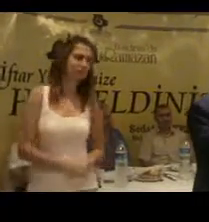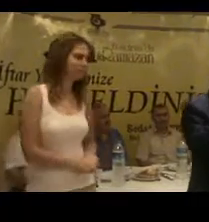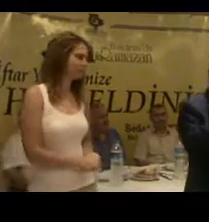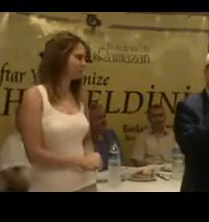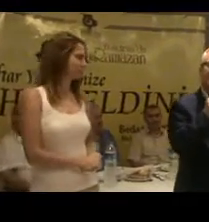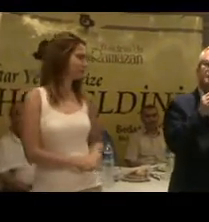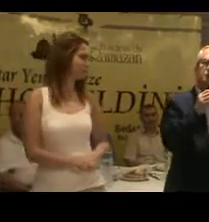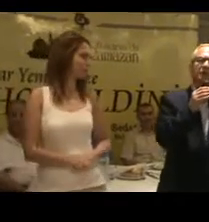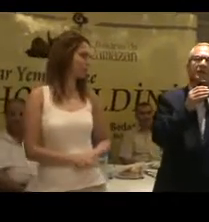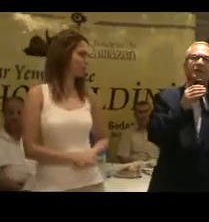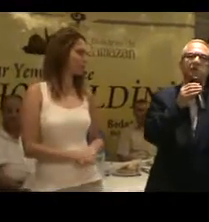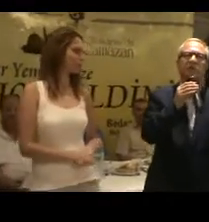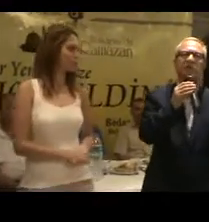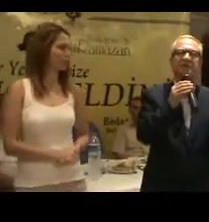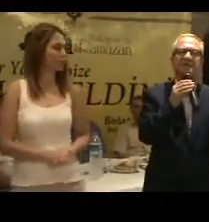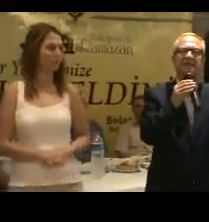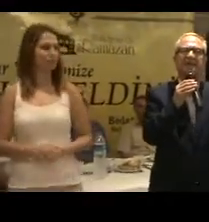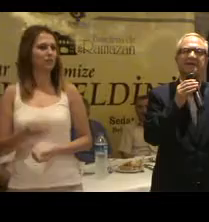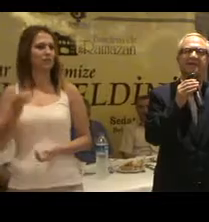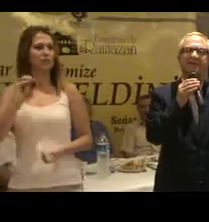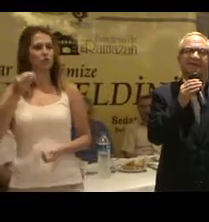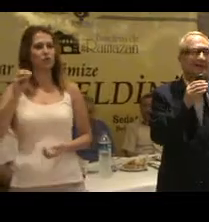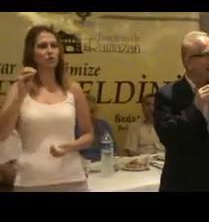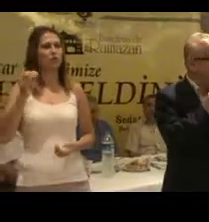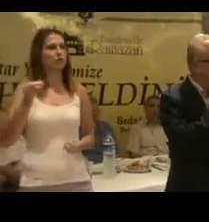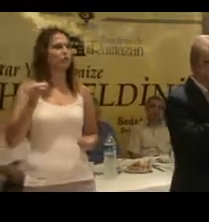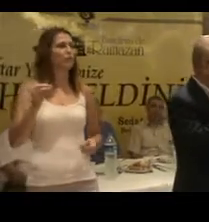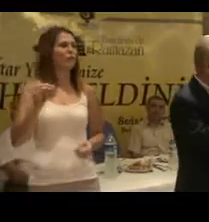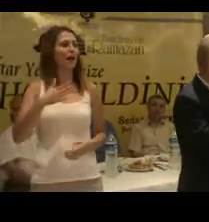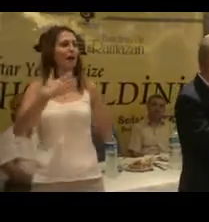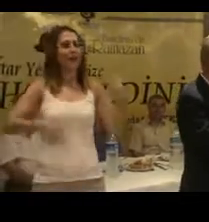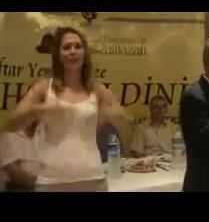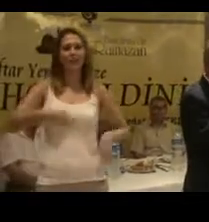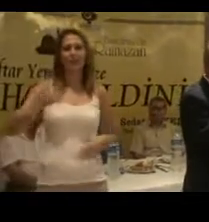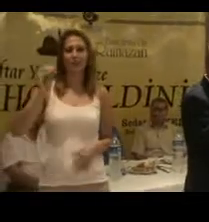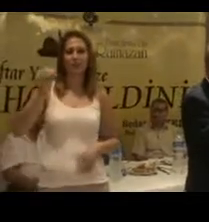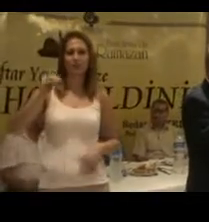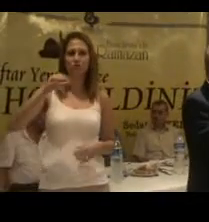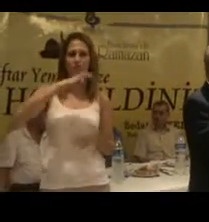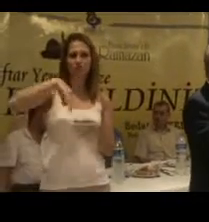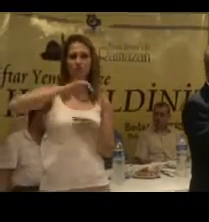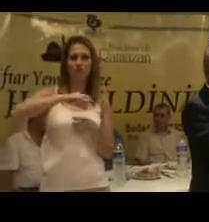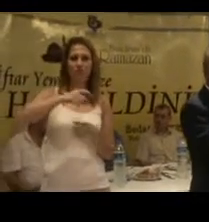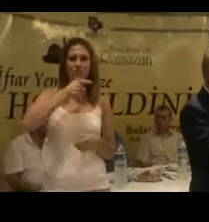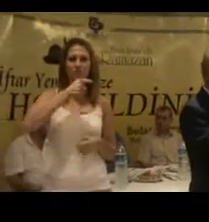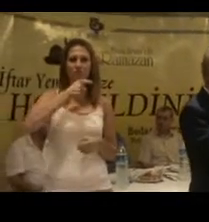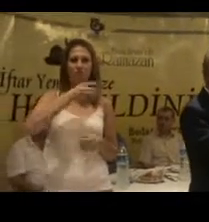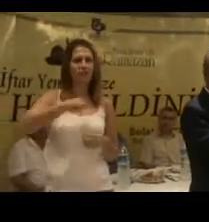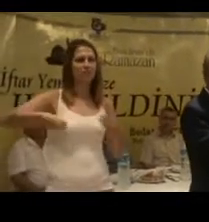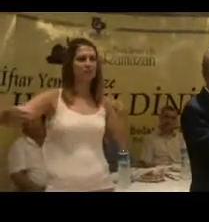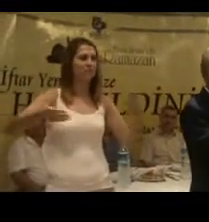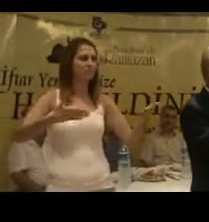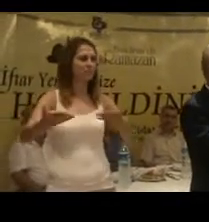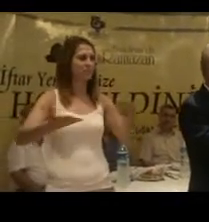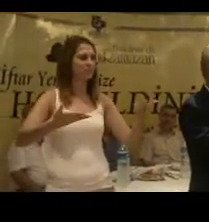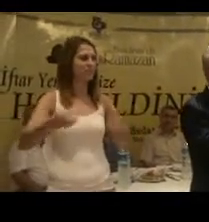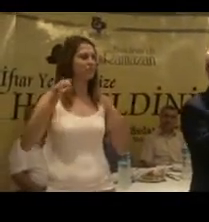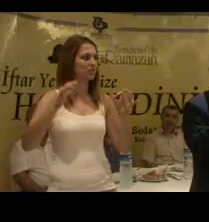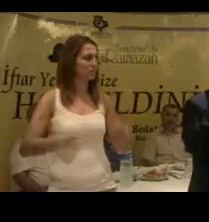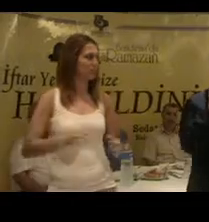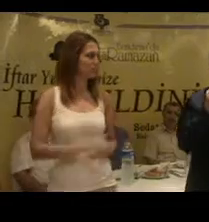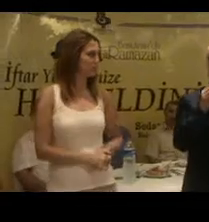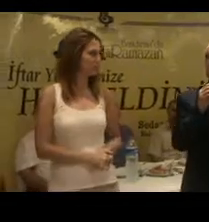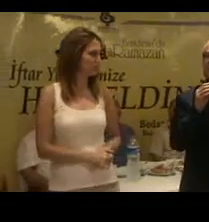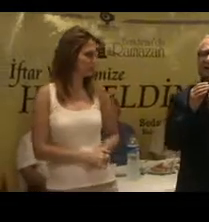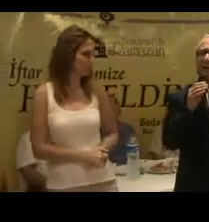artık bizim çocuklarımız orada sizlere hizmet eder hale geldi. Onların kendini kanıtlaması, kişiliklerinin